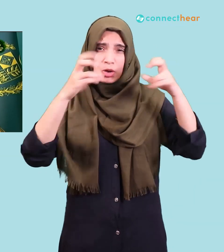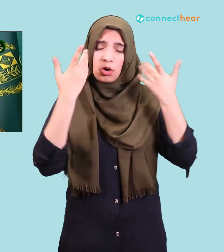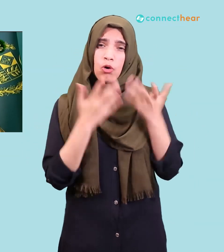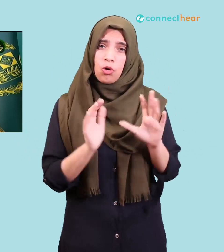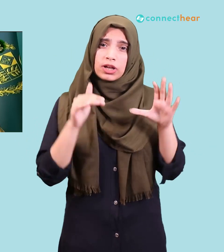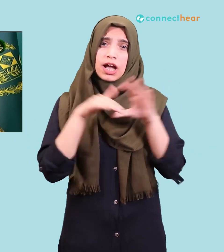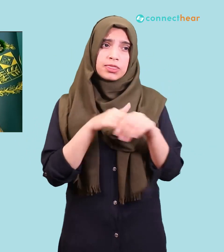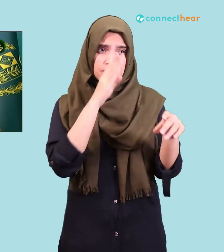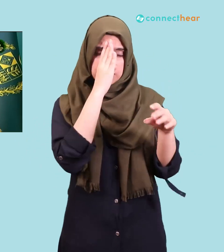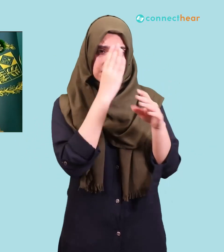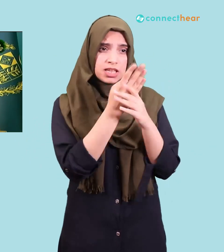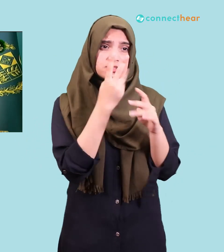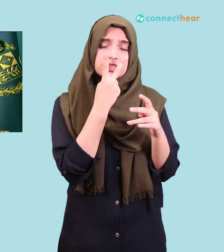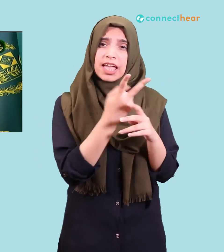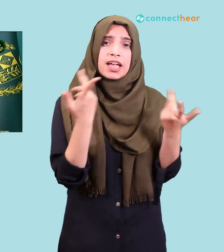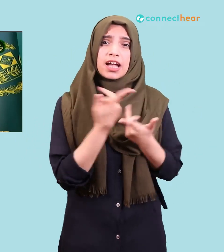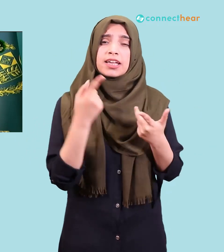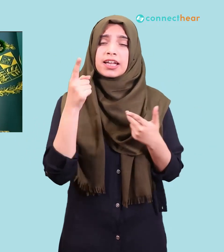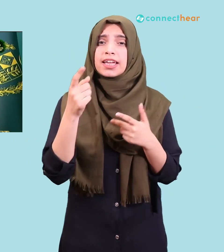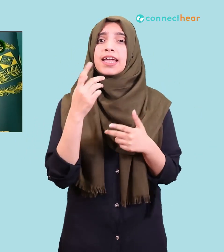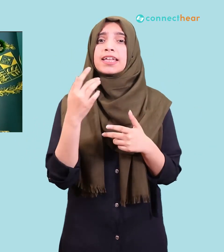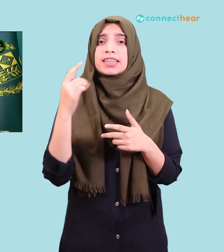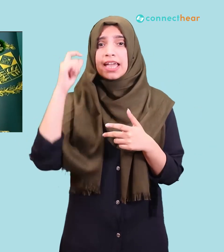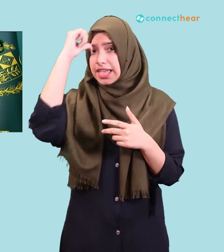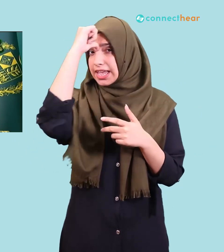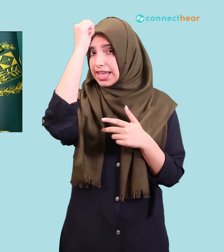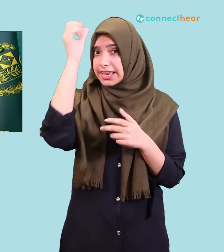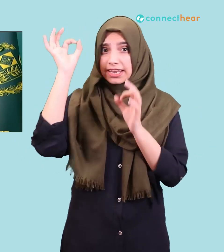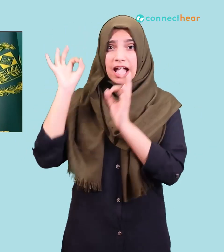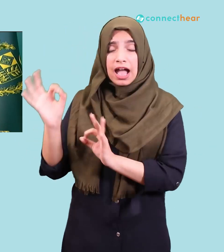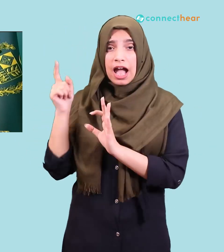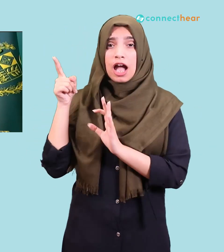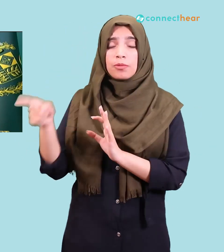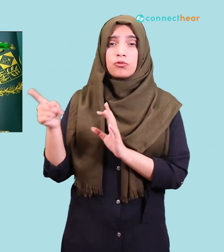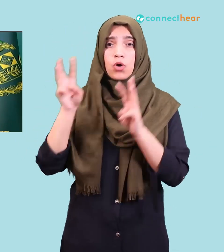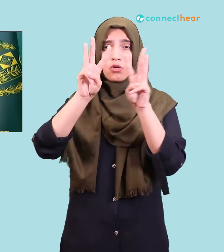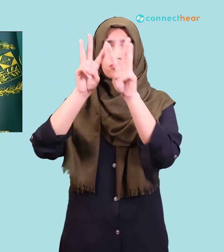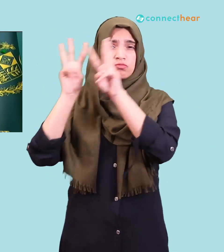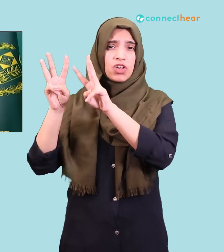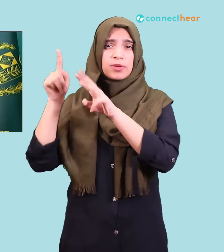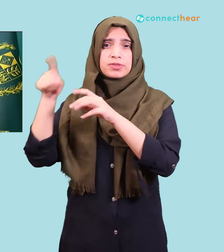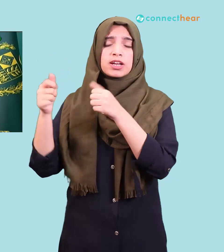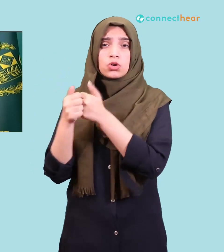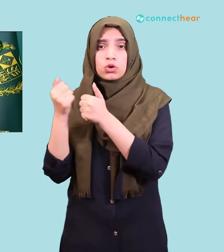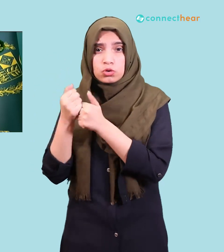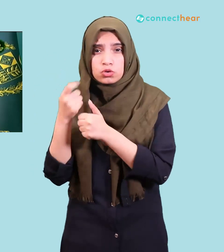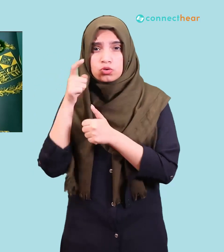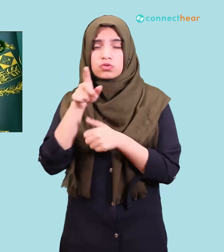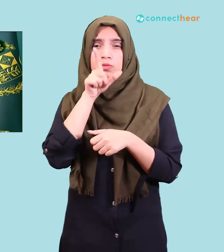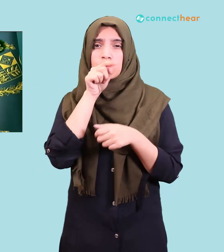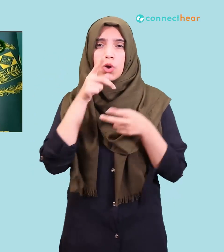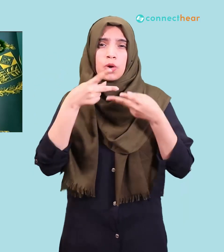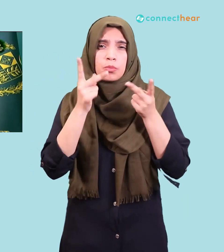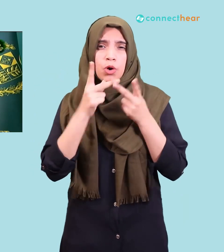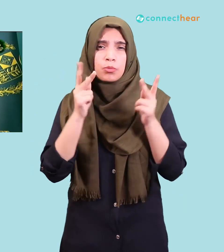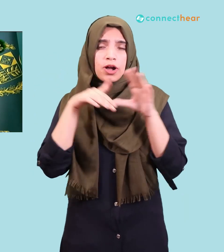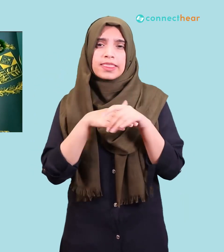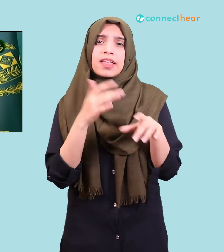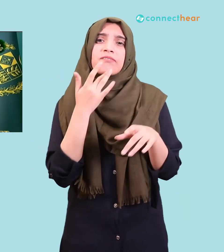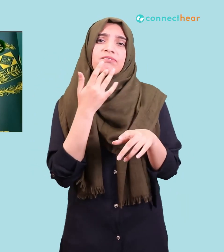سائٹس, جس سے وہ فیک نیوز اور پروپیگنڈا کر رہے ہیں پاکستان کے خلاف. تو یہاں بھی ہمیں پتہ چلا کہ